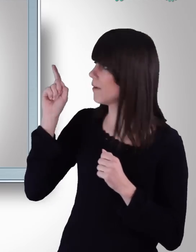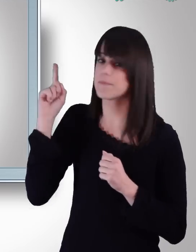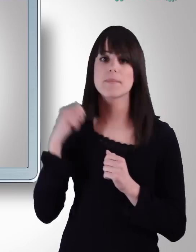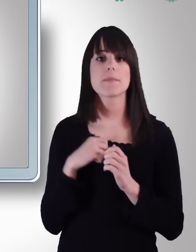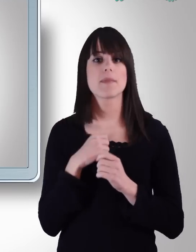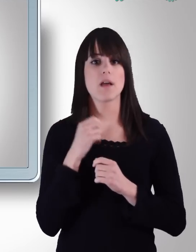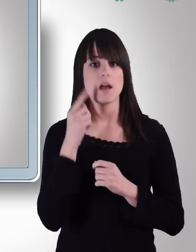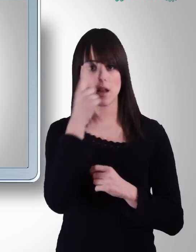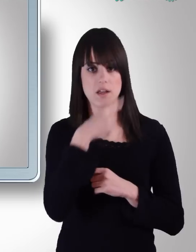Ovako izgleda